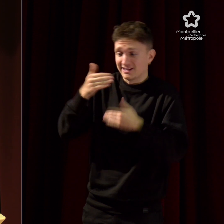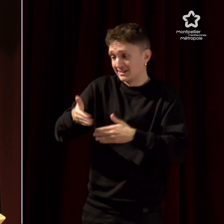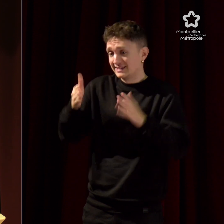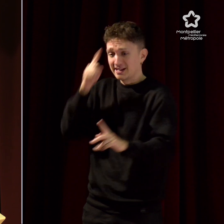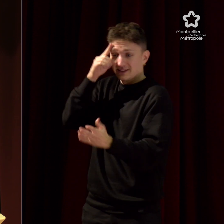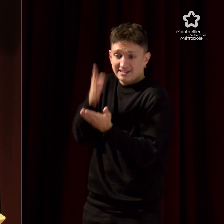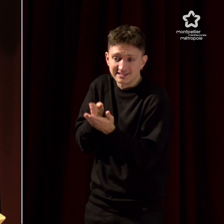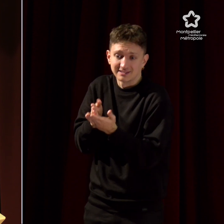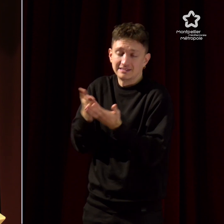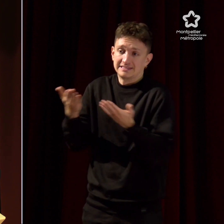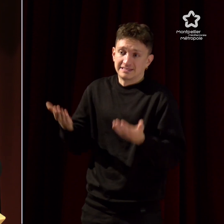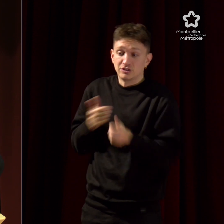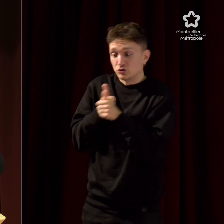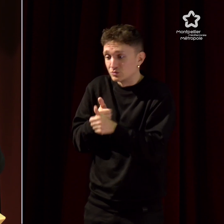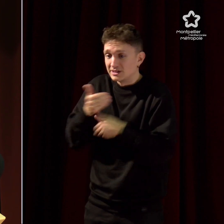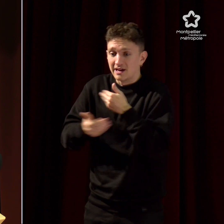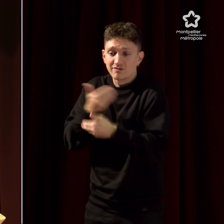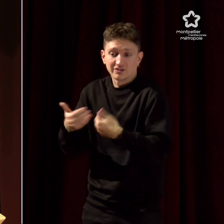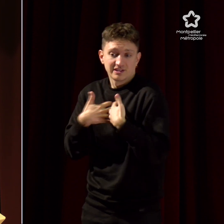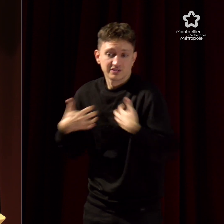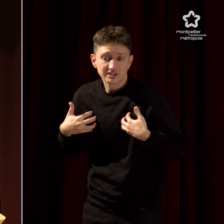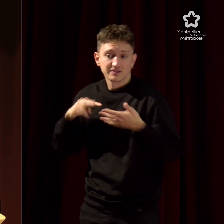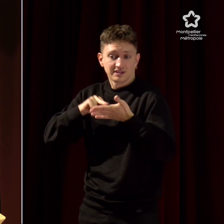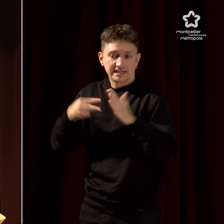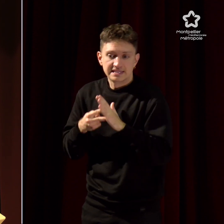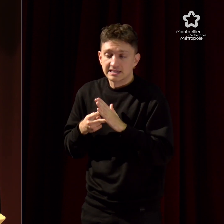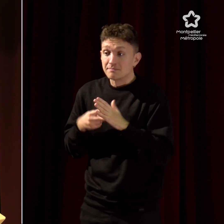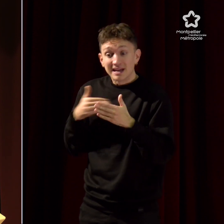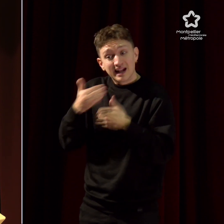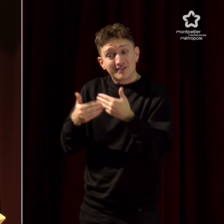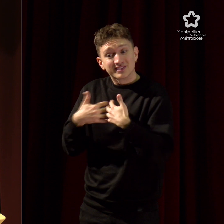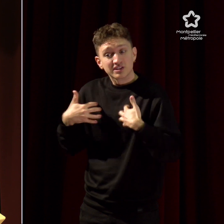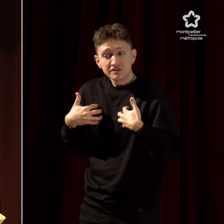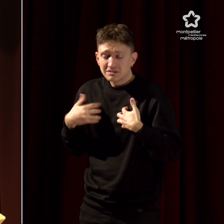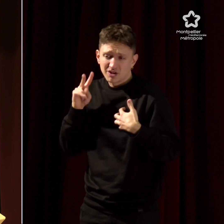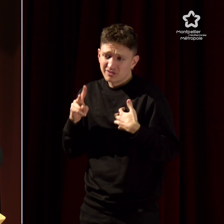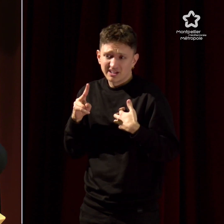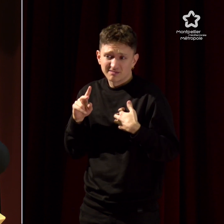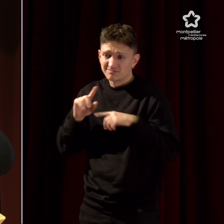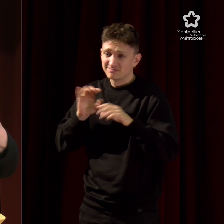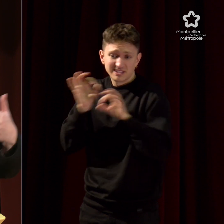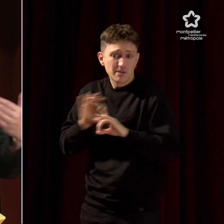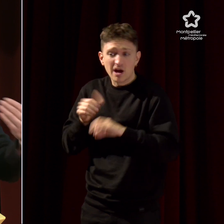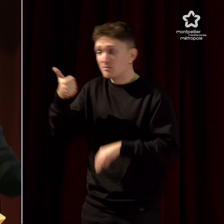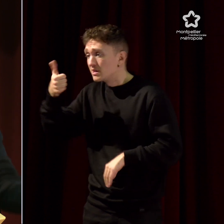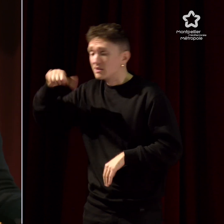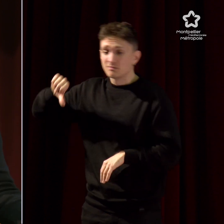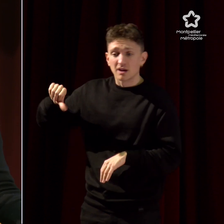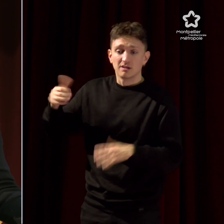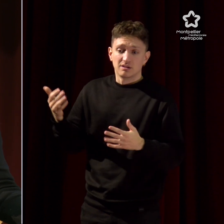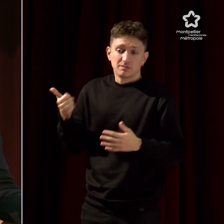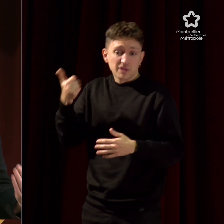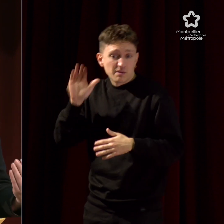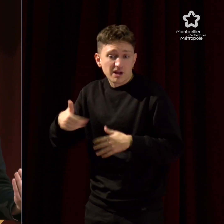les avancées en tant que telles qui sont bien ou mal, c'est le cadre moral et éthique que l'on va mettre